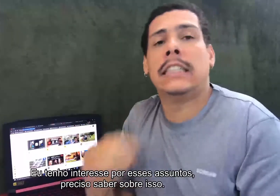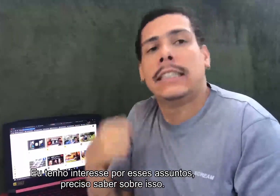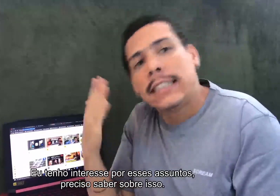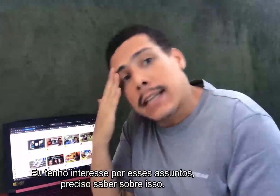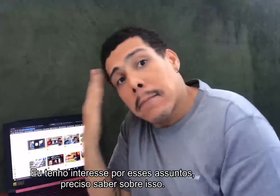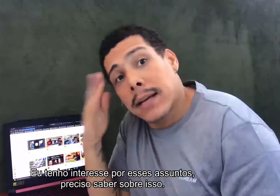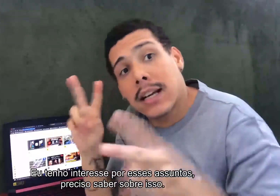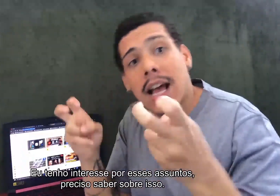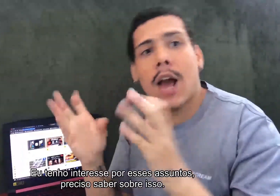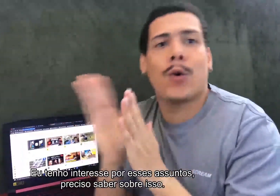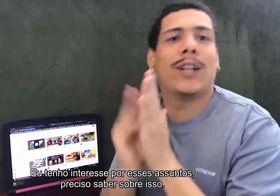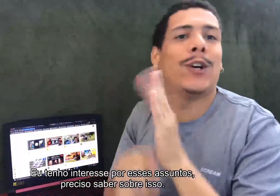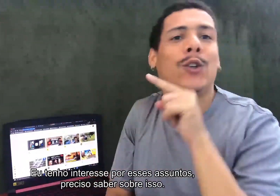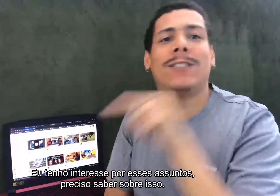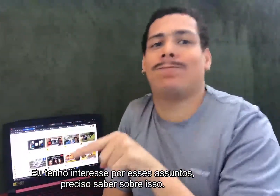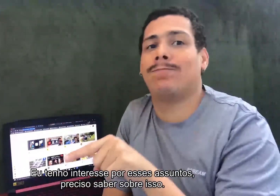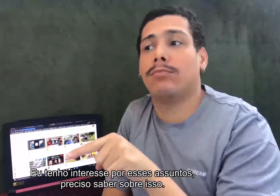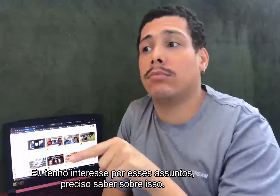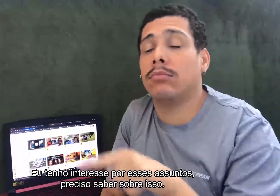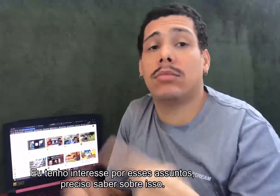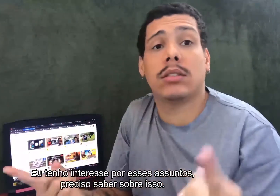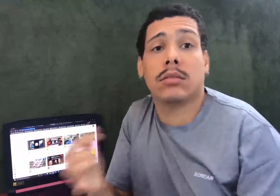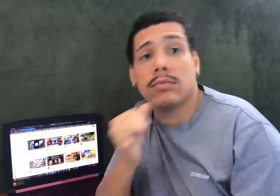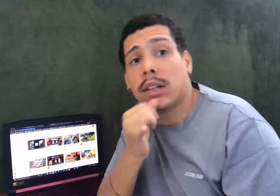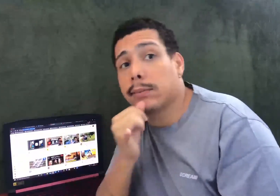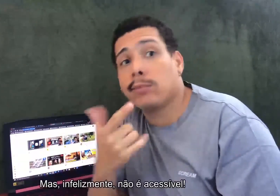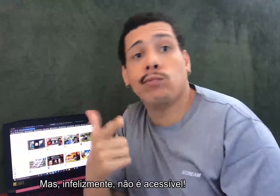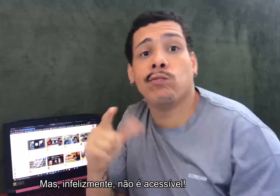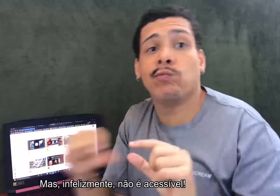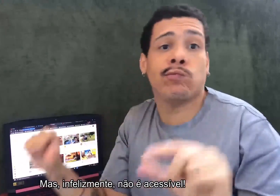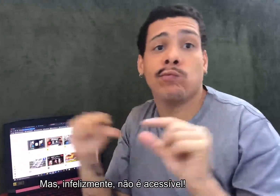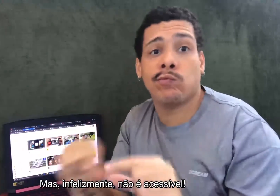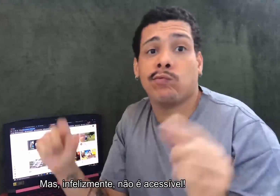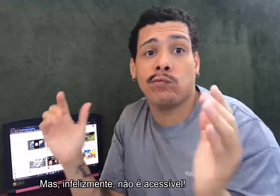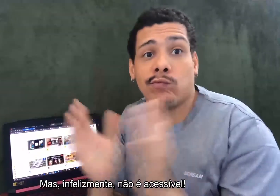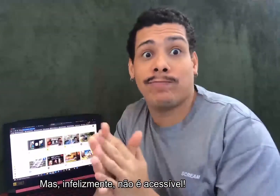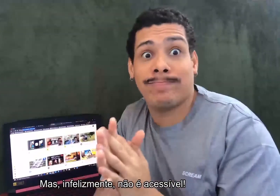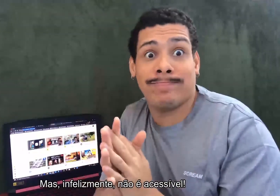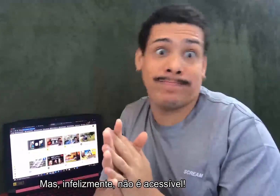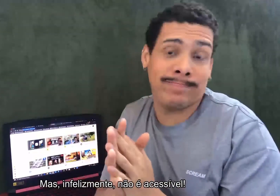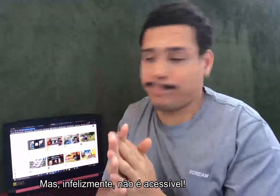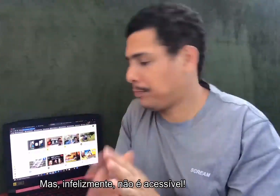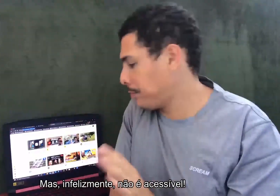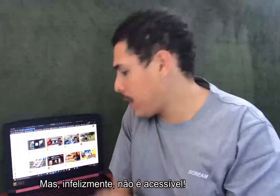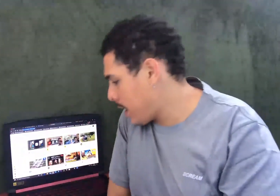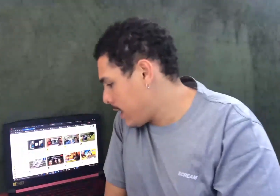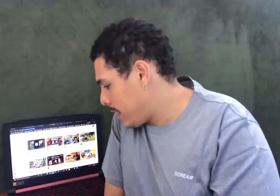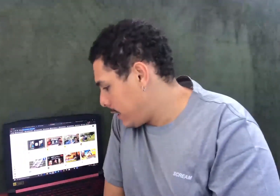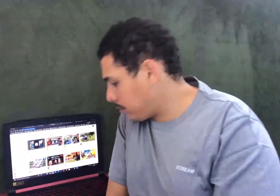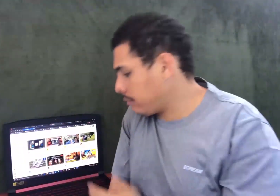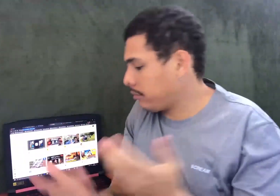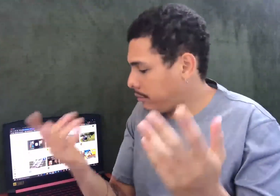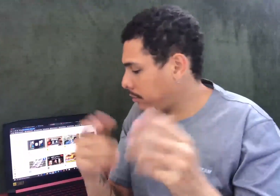assuntos, preciso saber sobre isso. Mas, infelizmente, não é acessível.